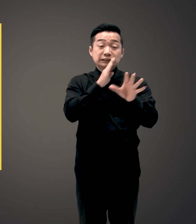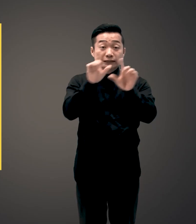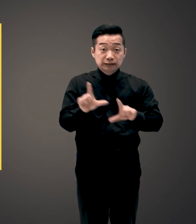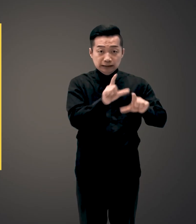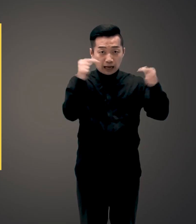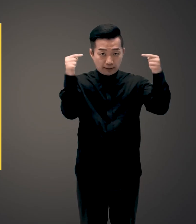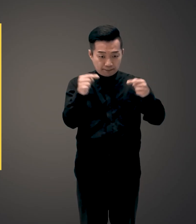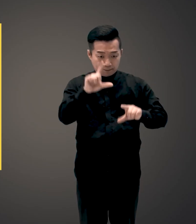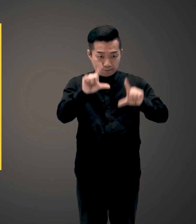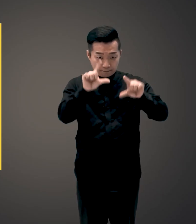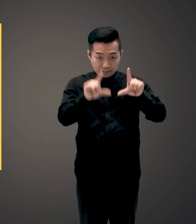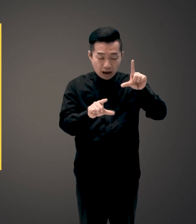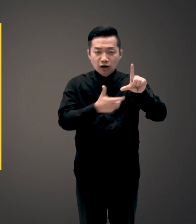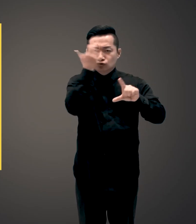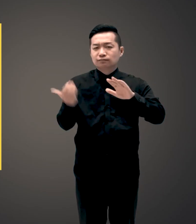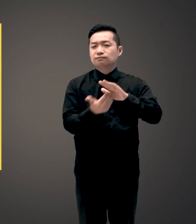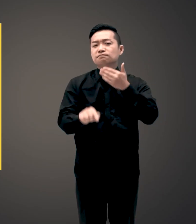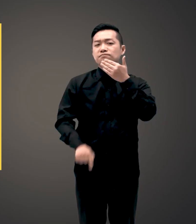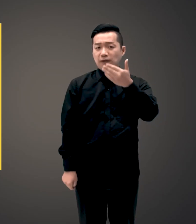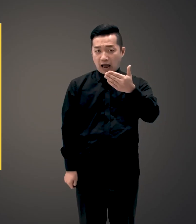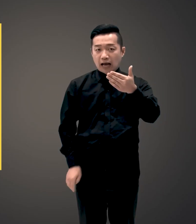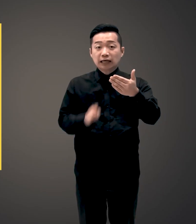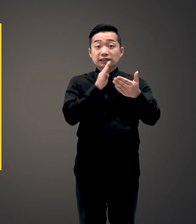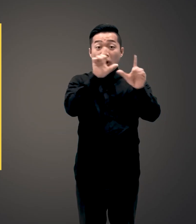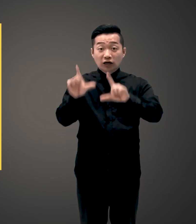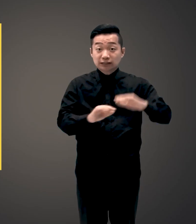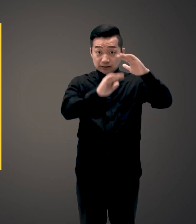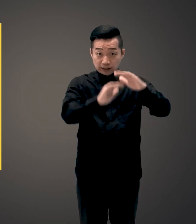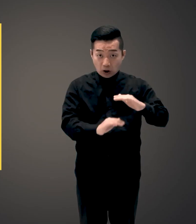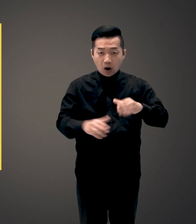만노키. 출판사 롤러코스터.